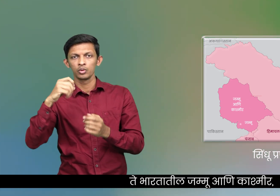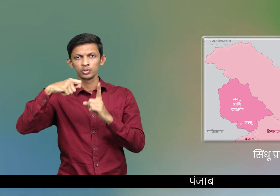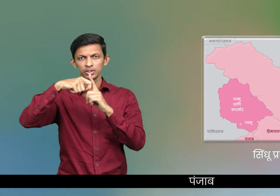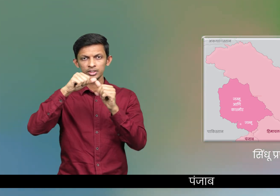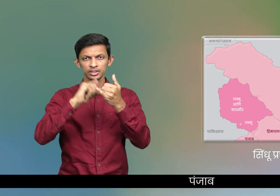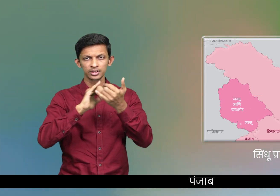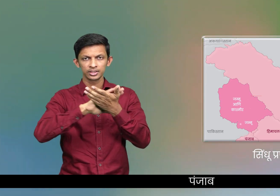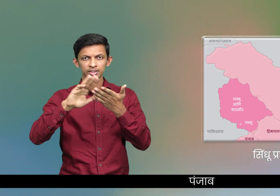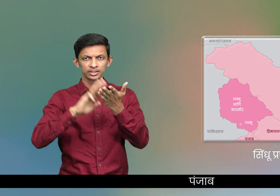पंजाब